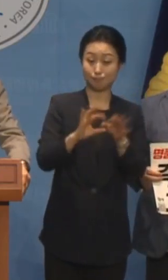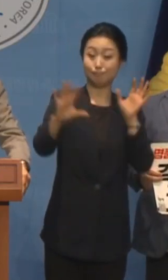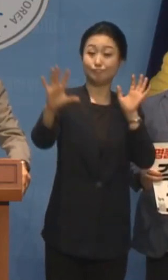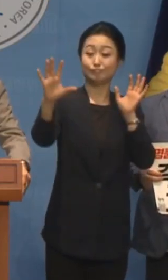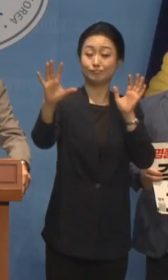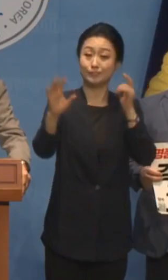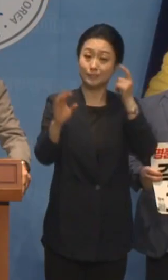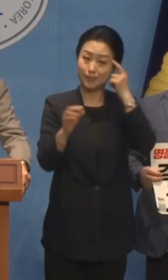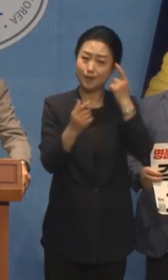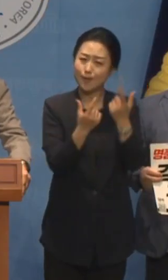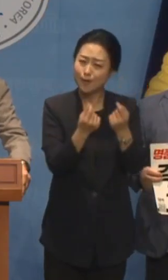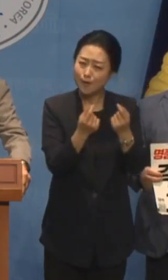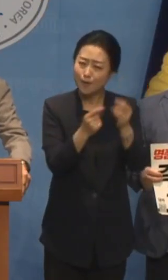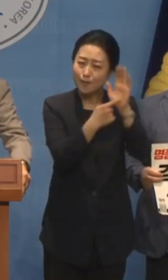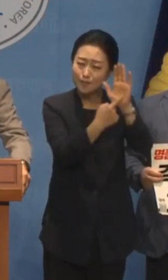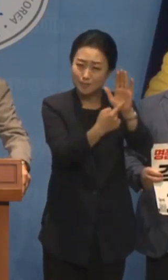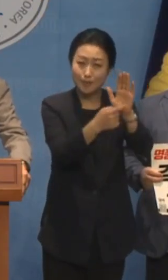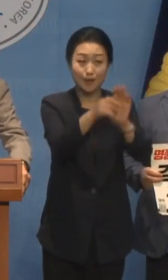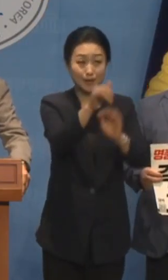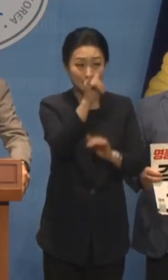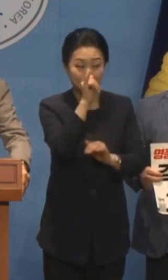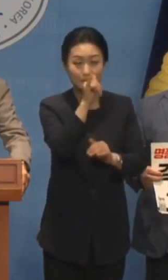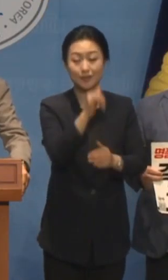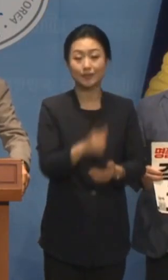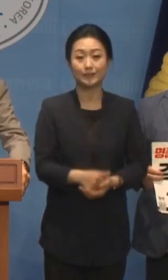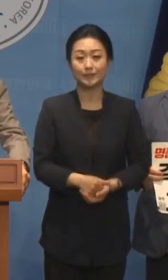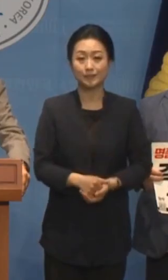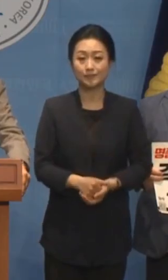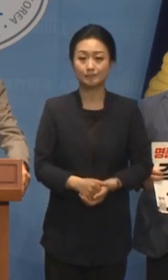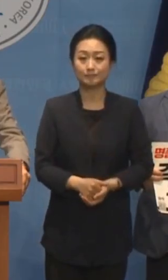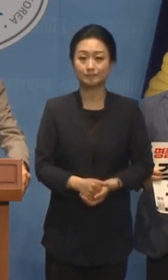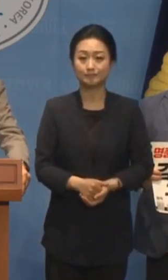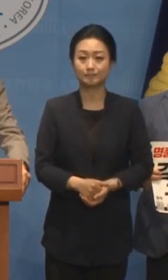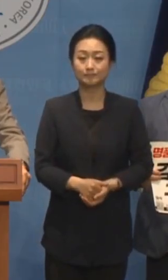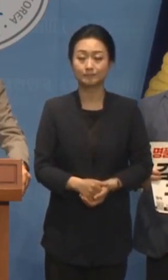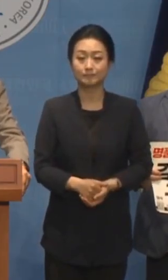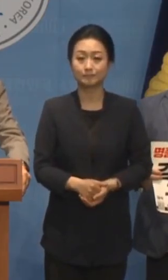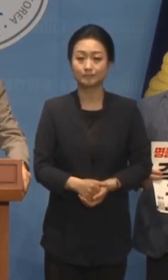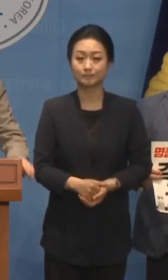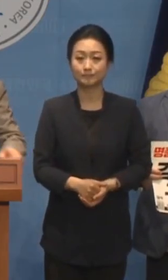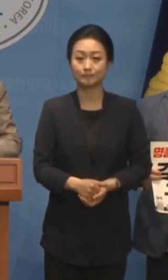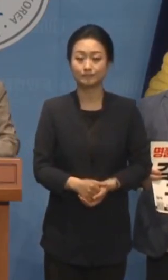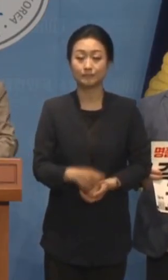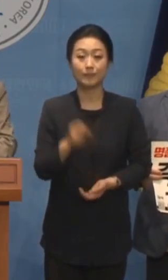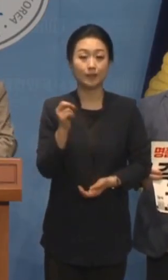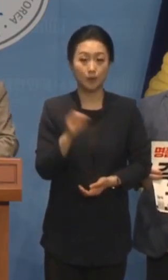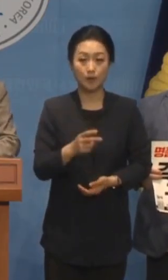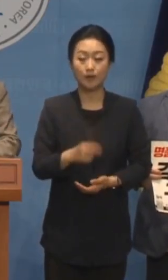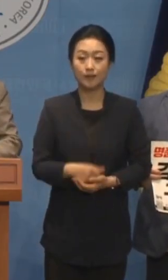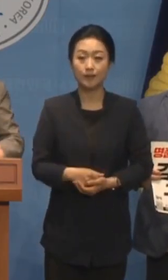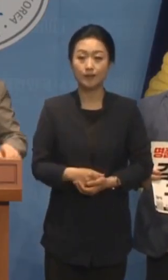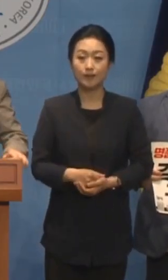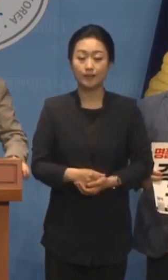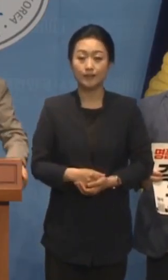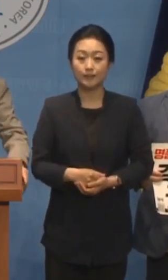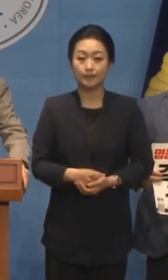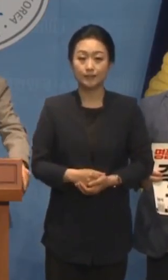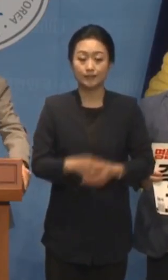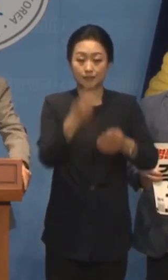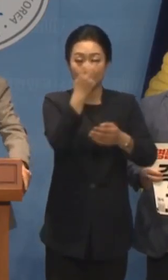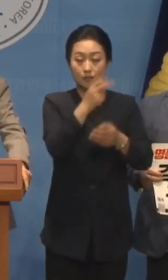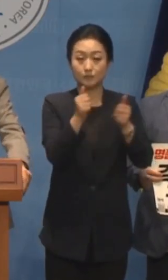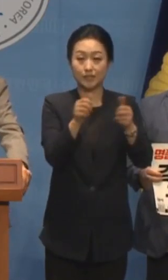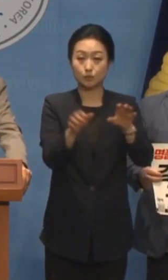흘러가고 있음을 여실히 드러낸 것이라고 저는 판단합니다. 특별히